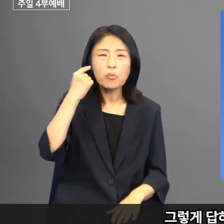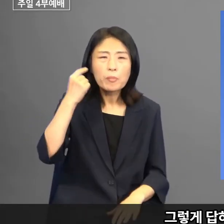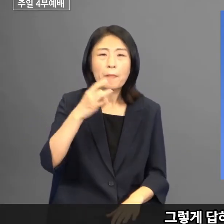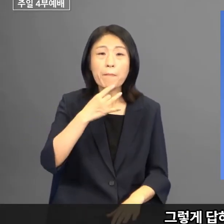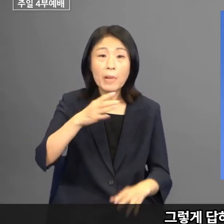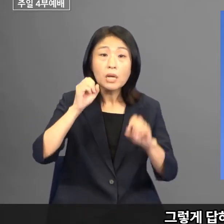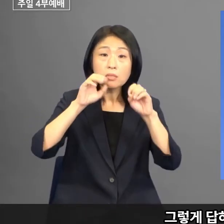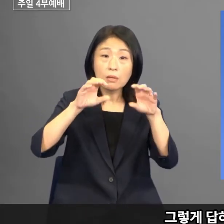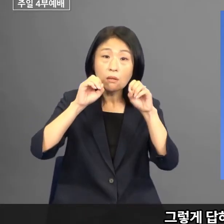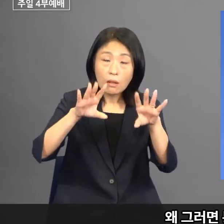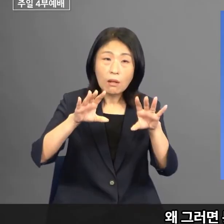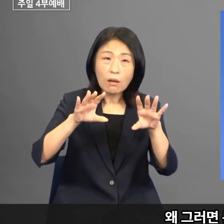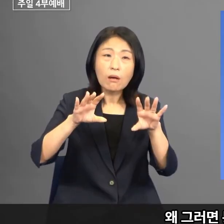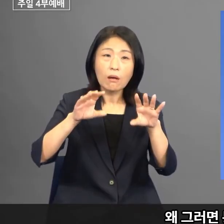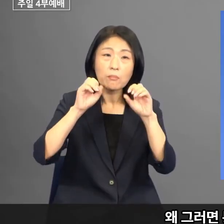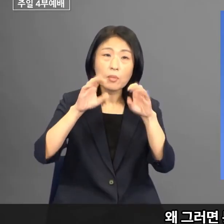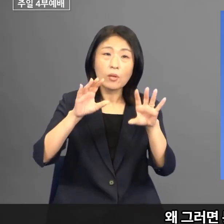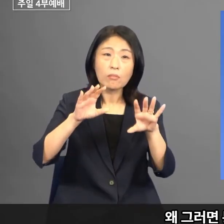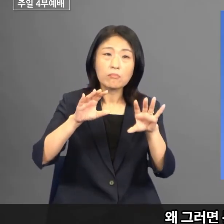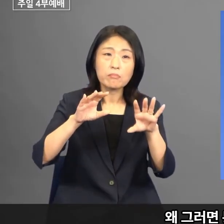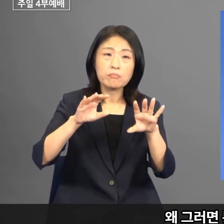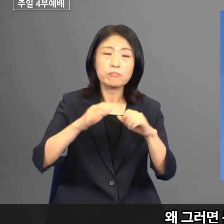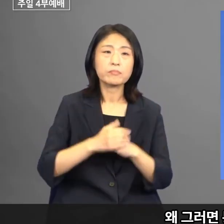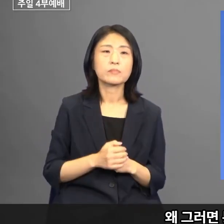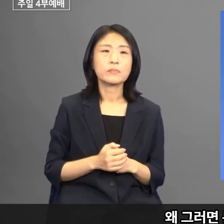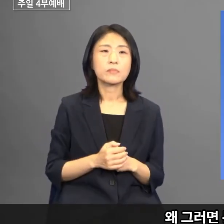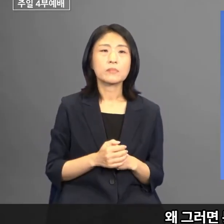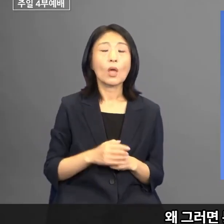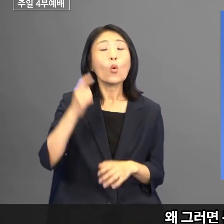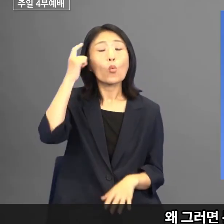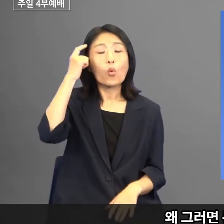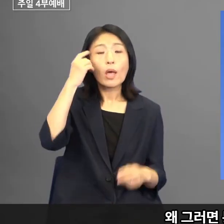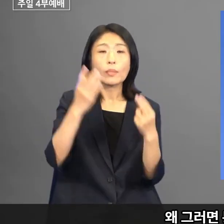그렇게 답하시겠습니까? 왜? 그러면 통일을 말하냐?